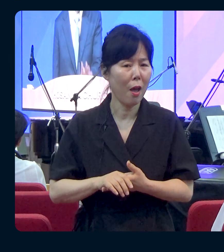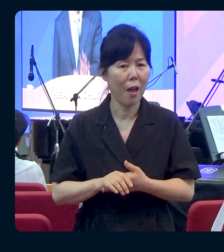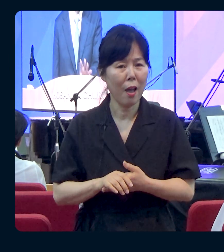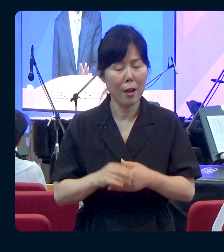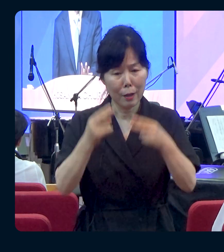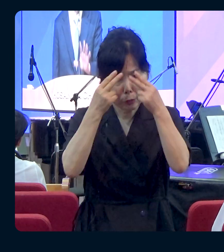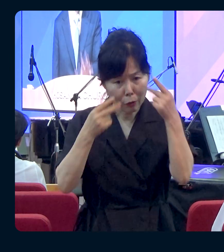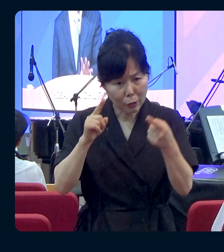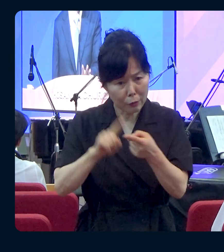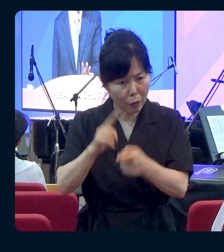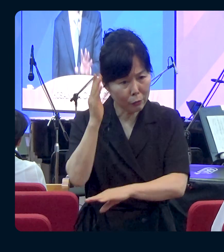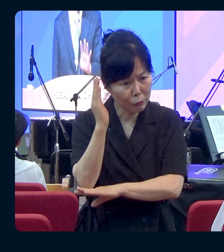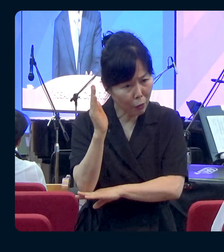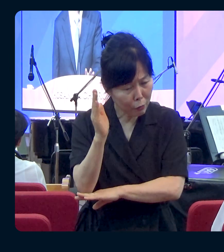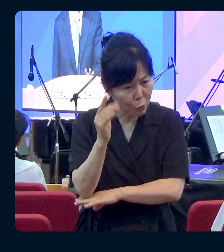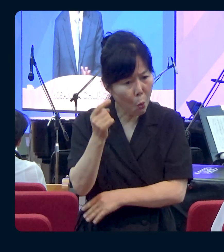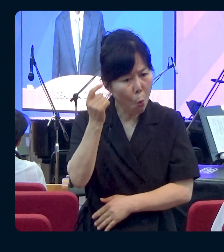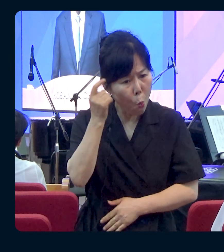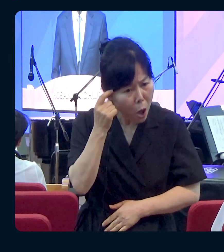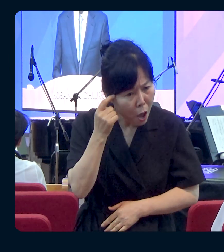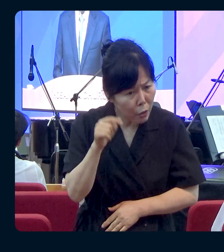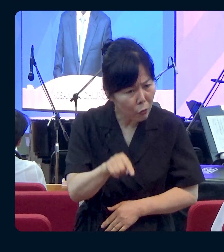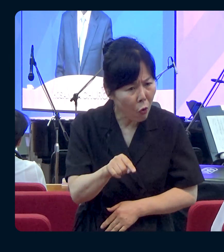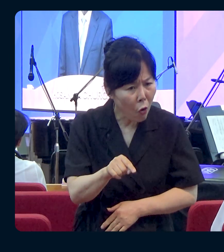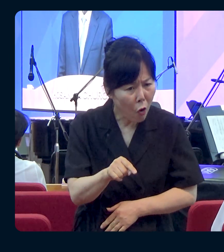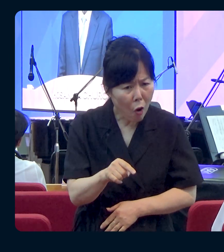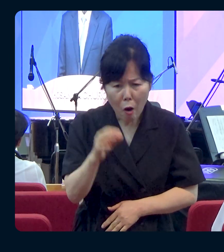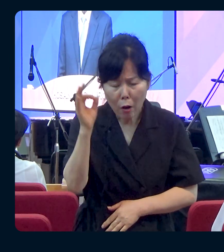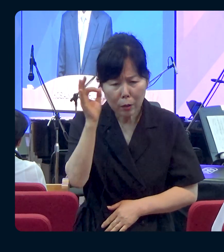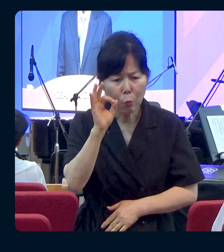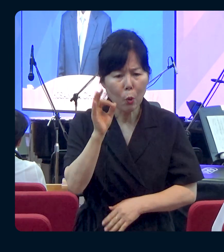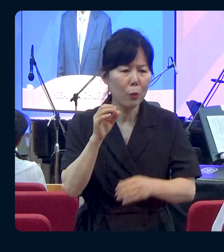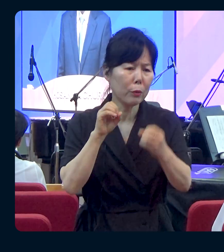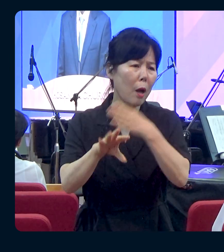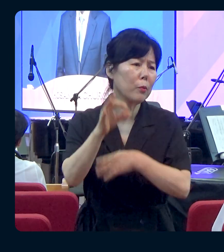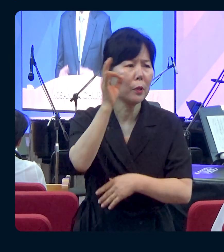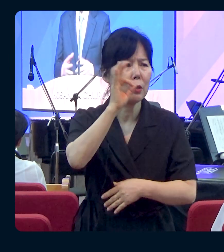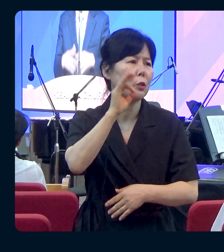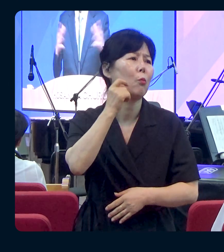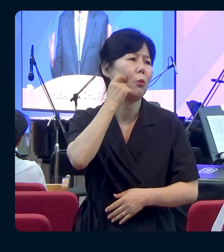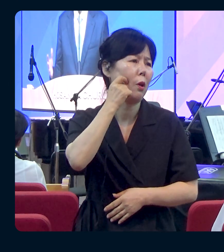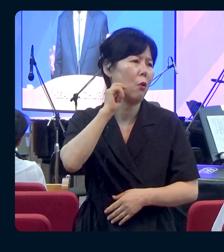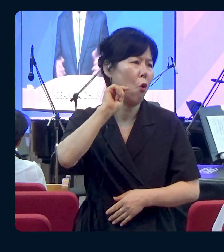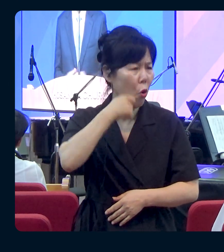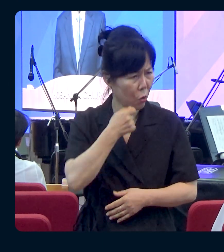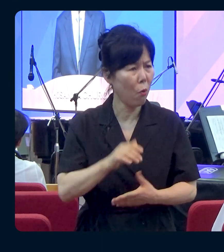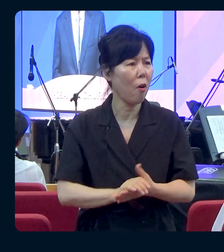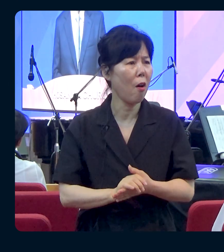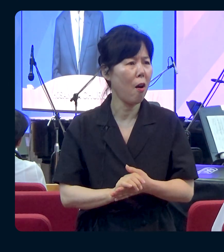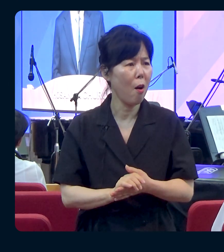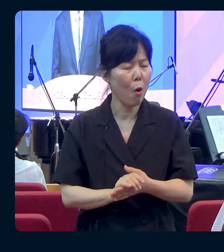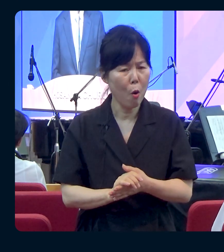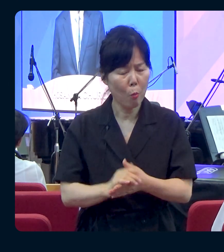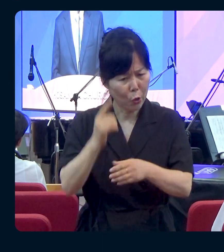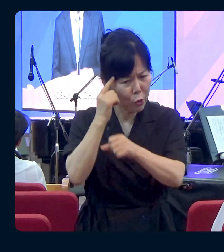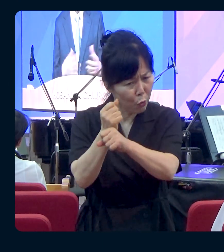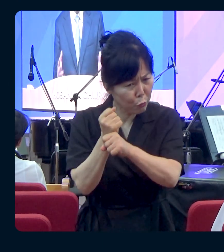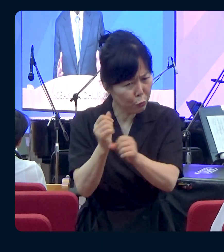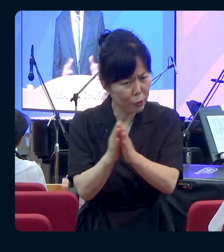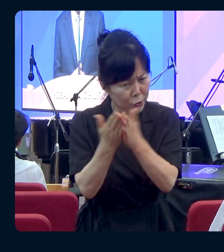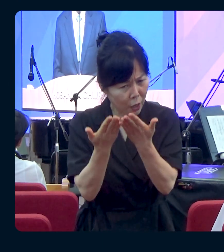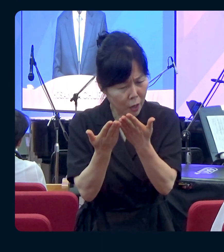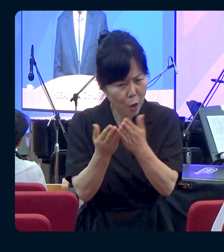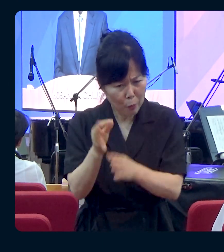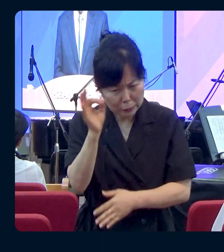봐도 답이 나오기가 쉽지 않은 그런 질문이기 때문에. 그리고 실제로 제가 주석들을 좀 찾아보고 그리고